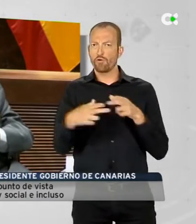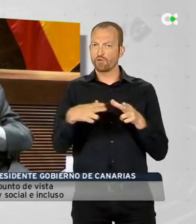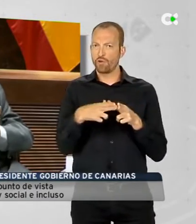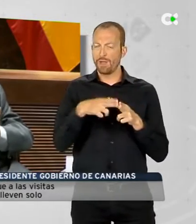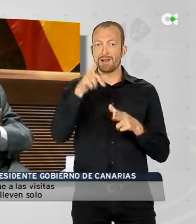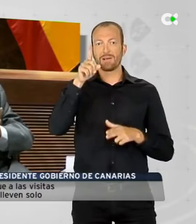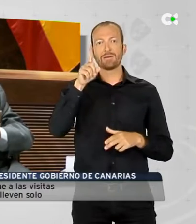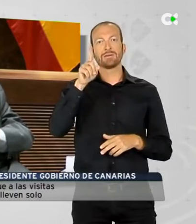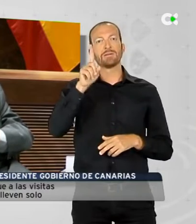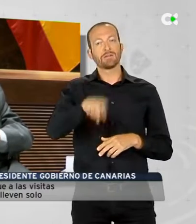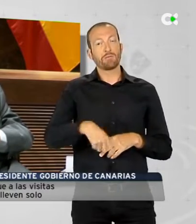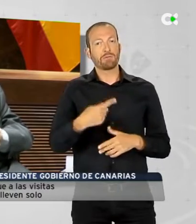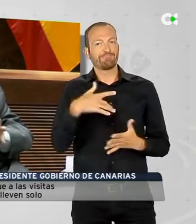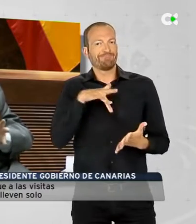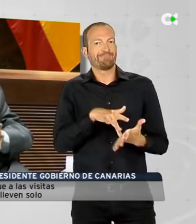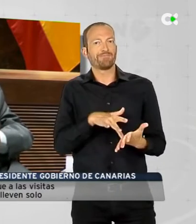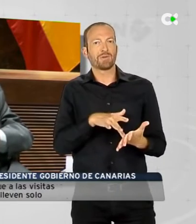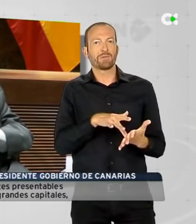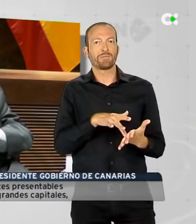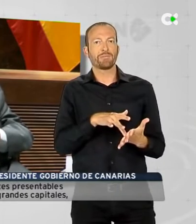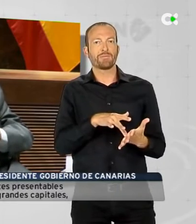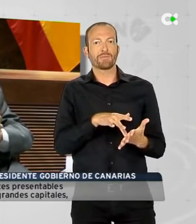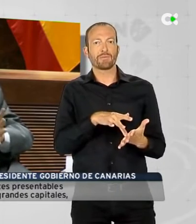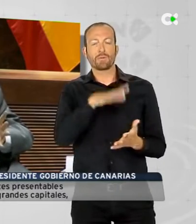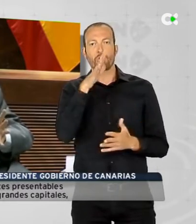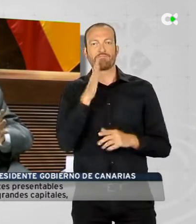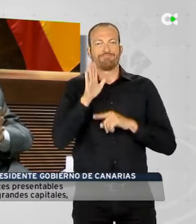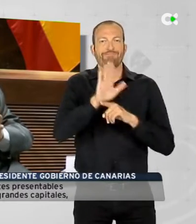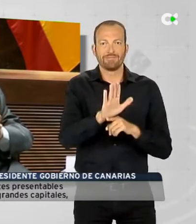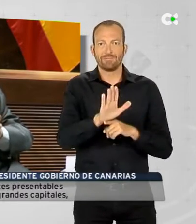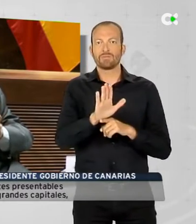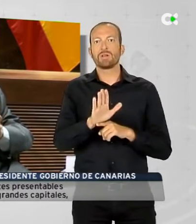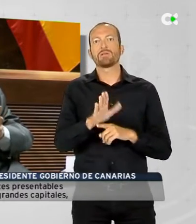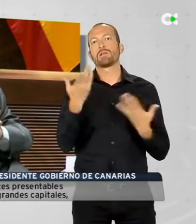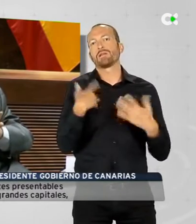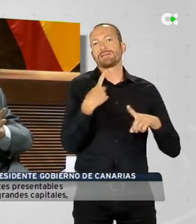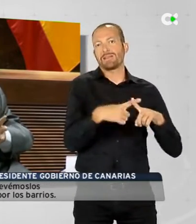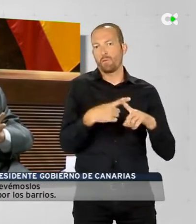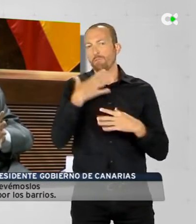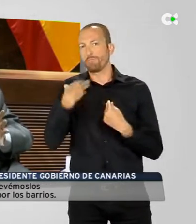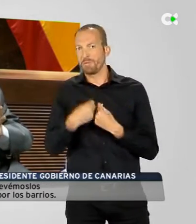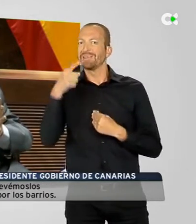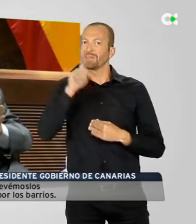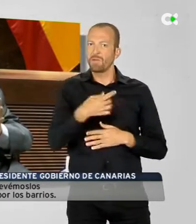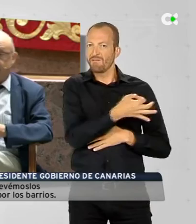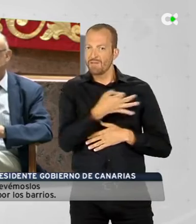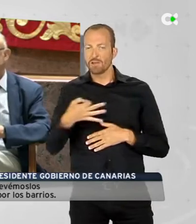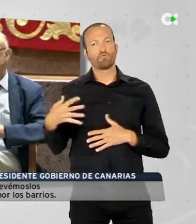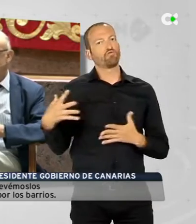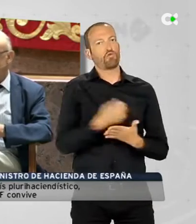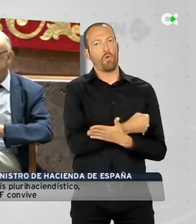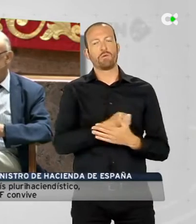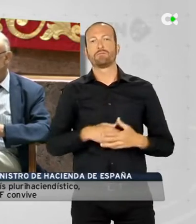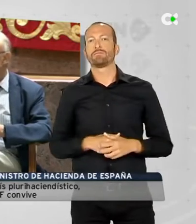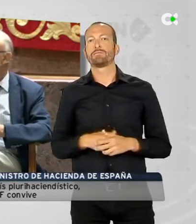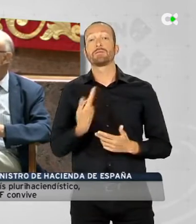la visita no lo lleven solo por las partes presentables de nuestras grandes capitales, sino llevémoslo también por los barrios. España es